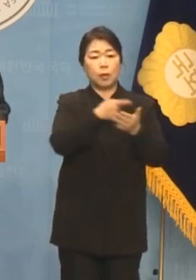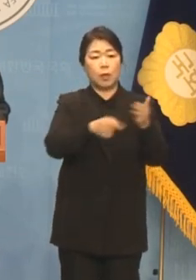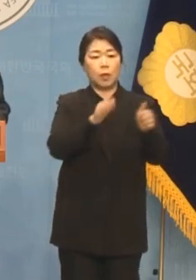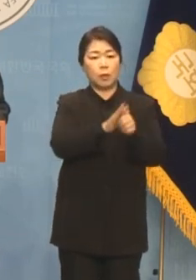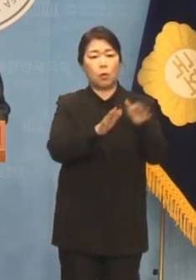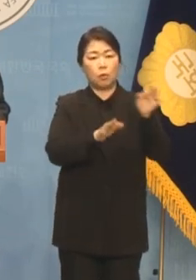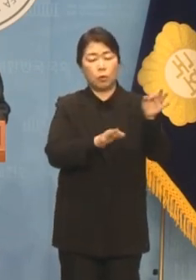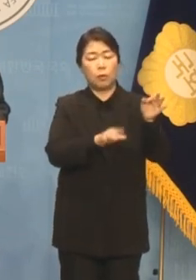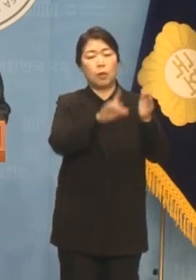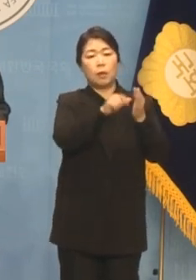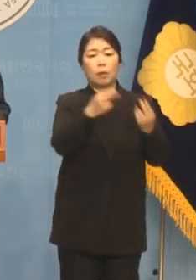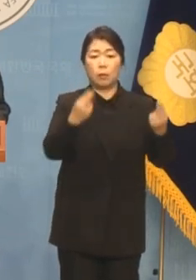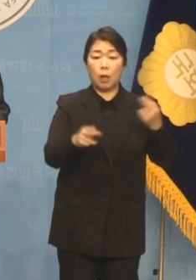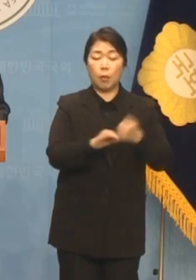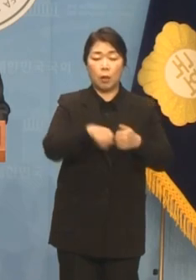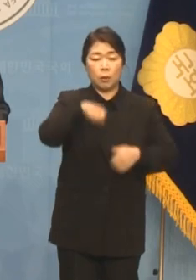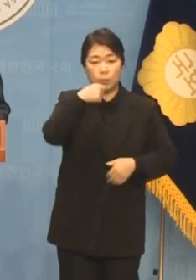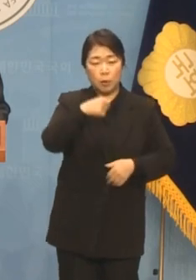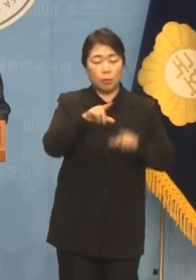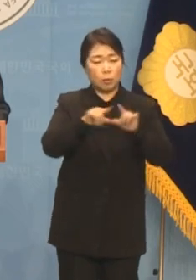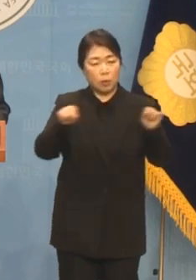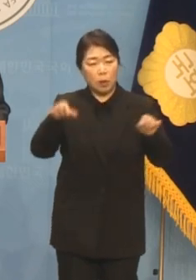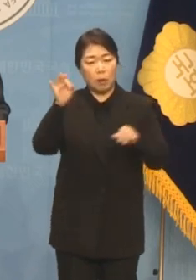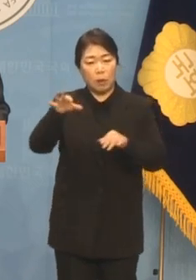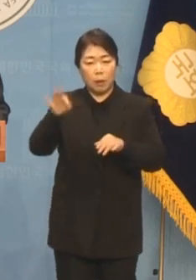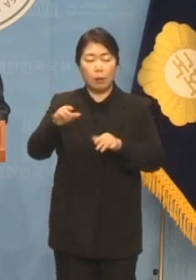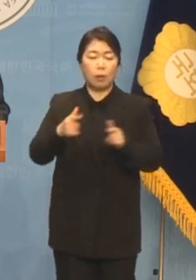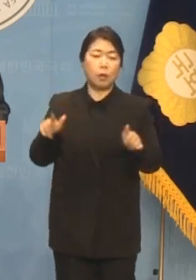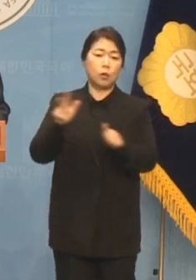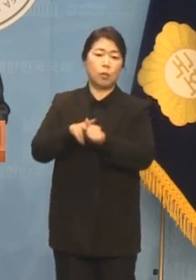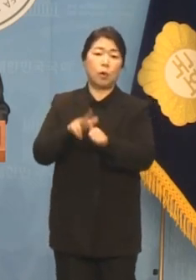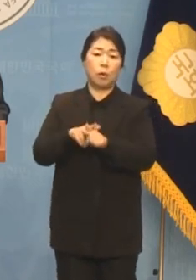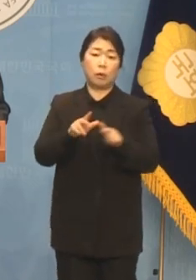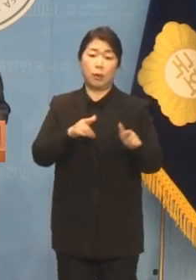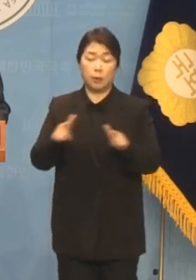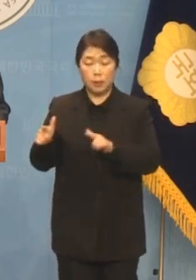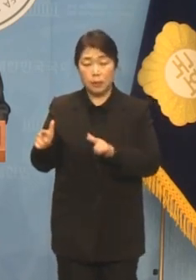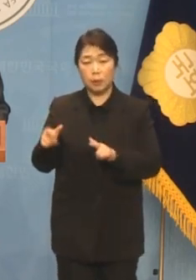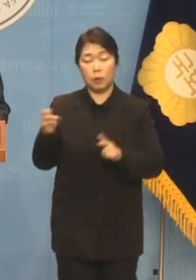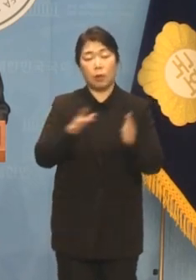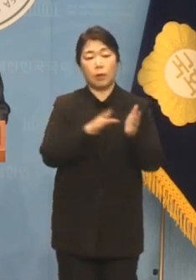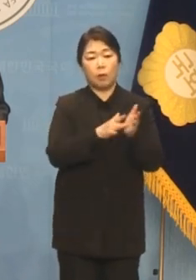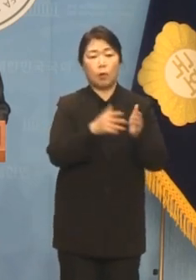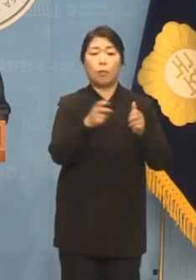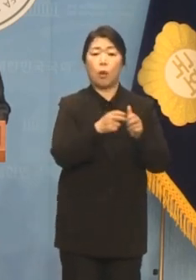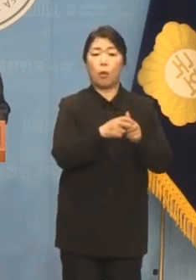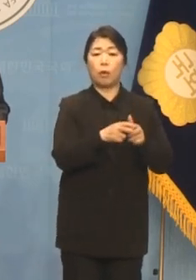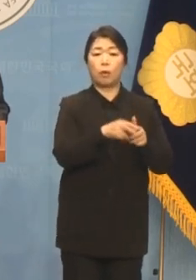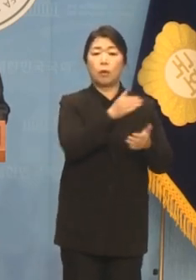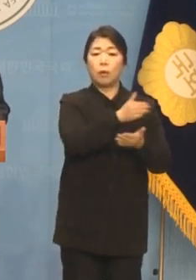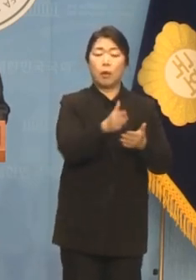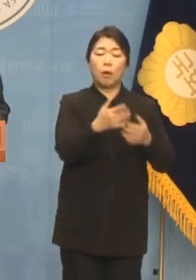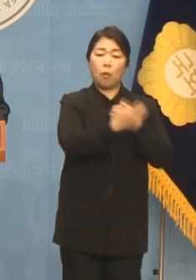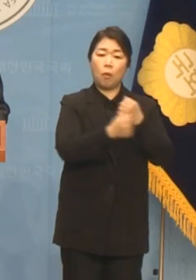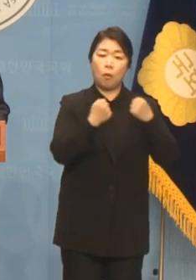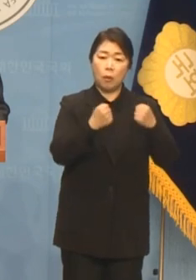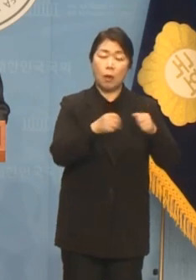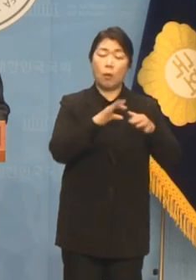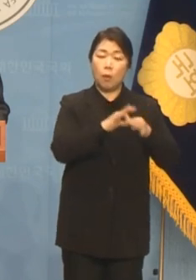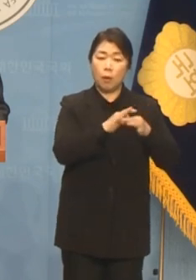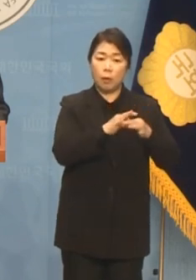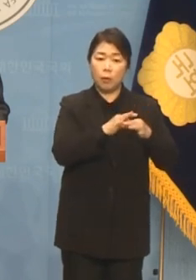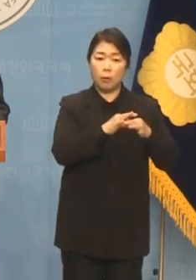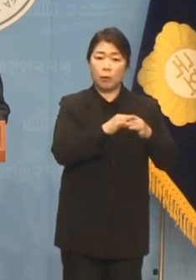때를 보면 품 자파 슈퍼마켓 식자제 업종과 약구 병원 등 건강 관련